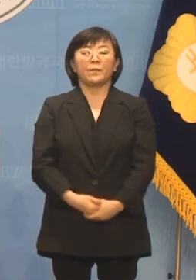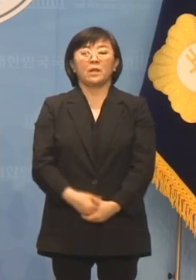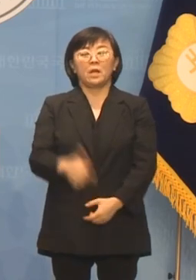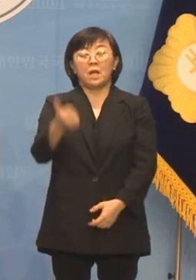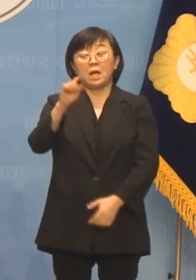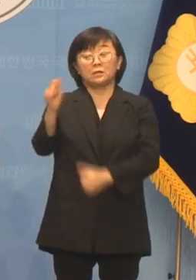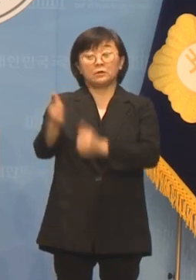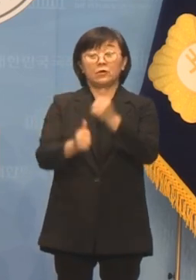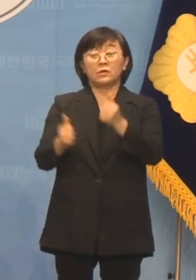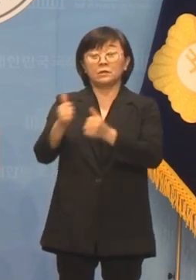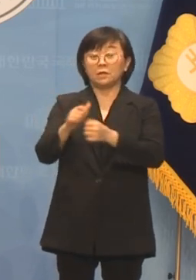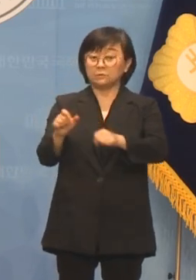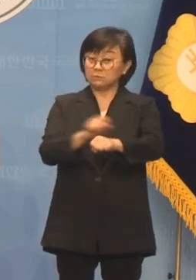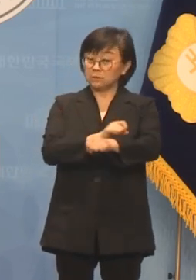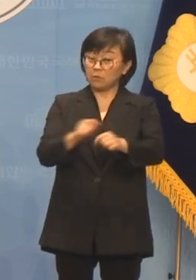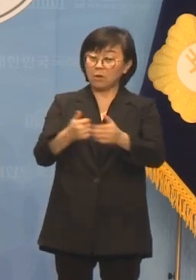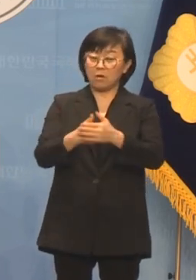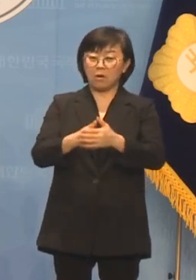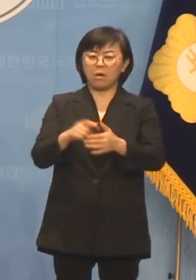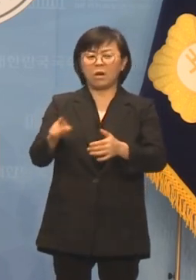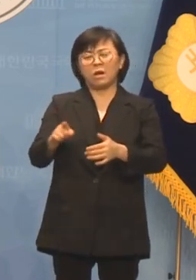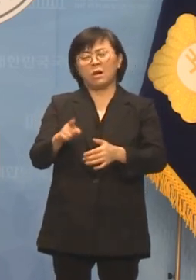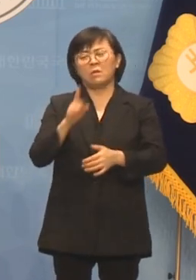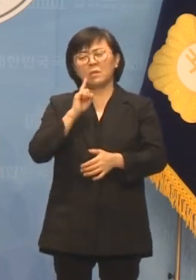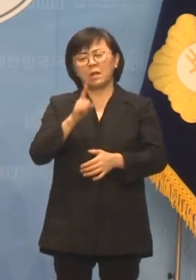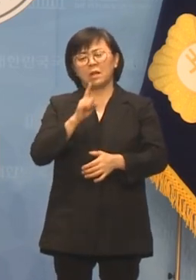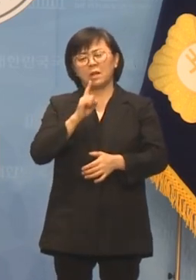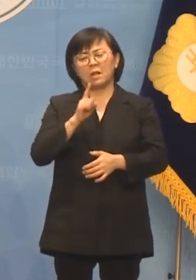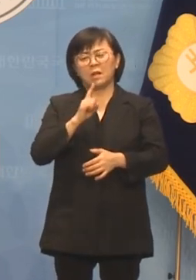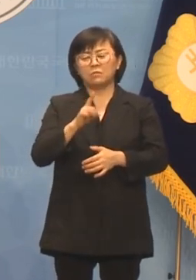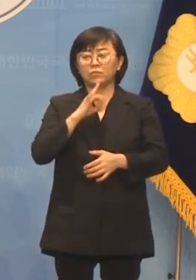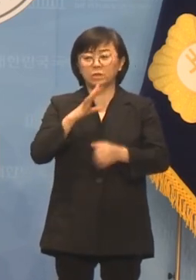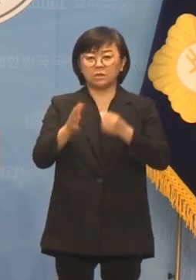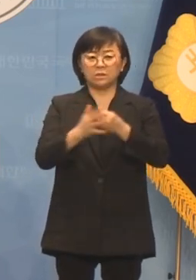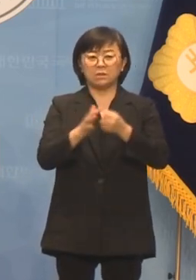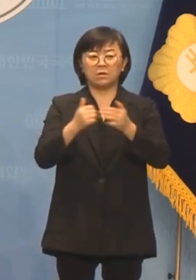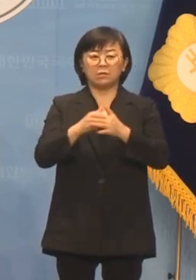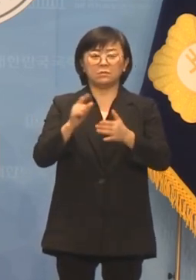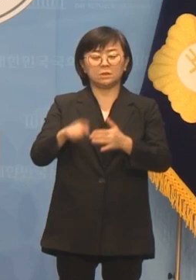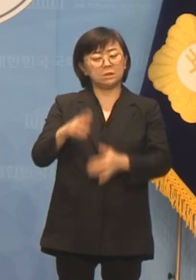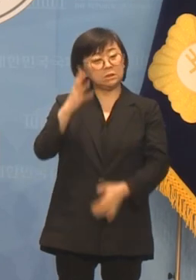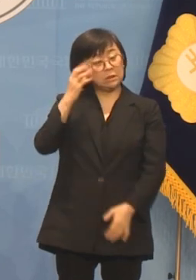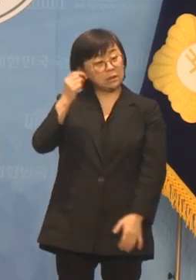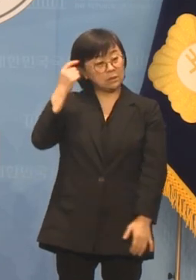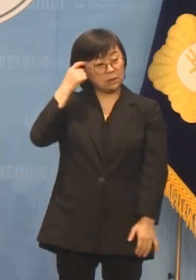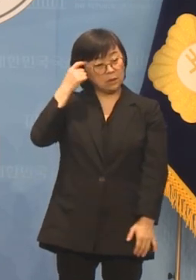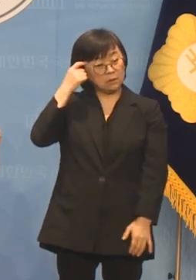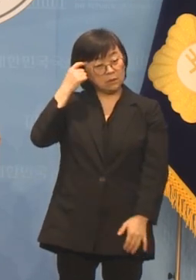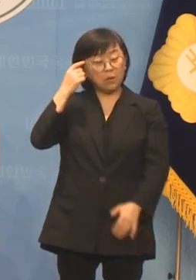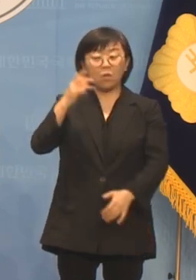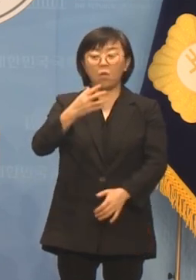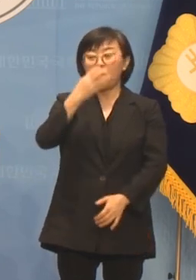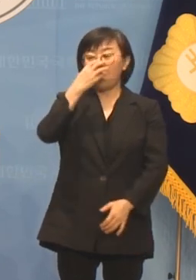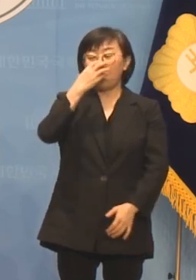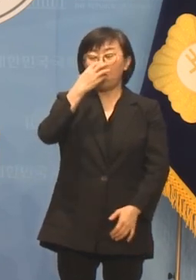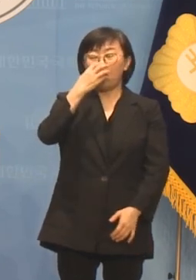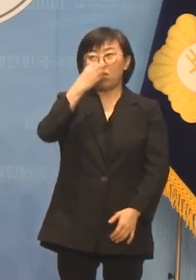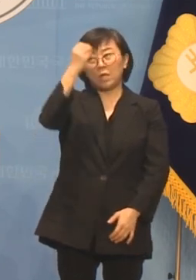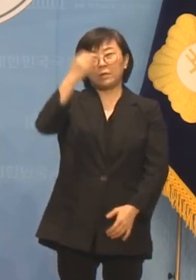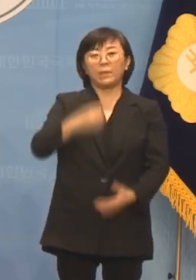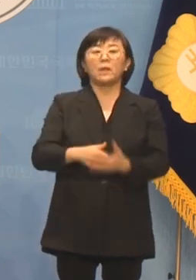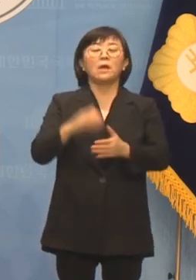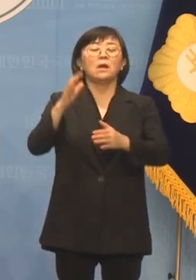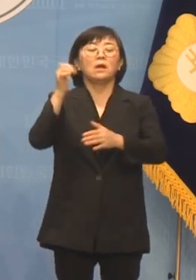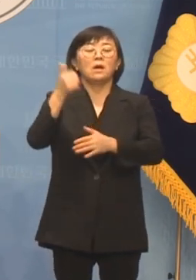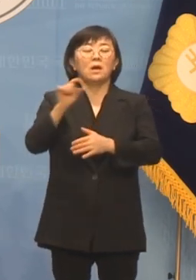한동훈 위원장 특유의 허세입니까? 아니면 엘리트 의식에서 비롯된 오기입니까?